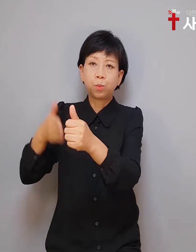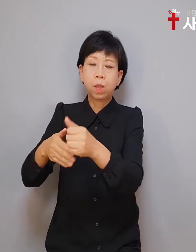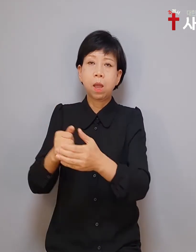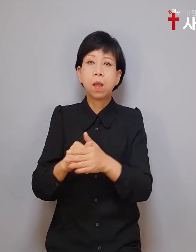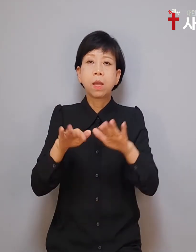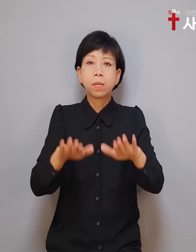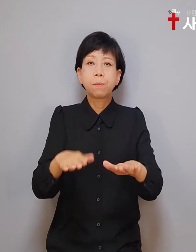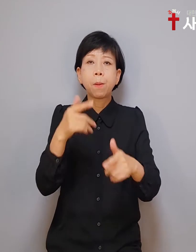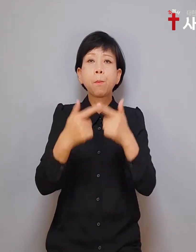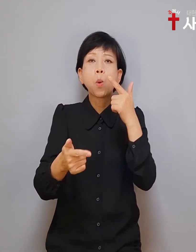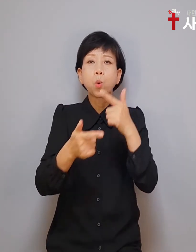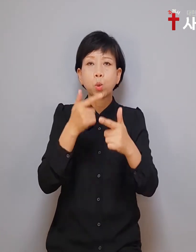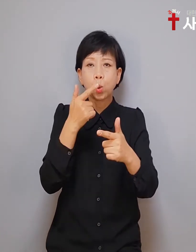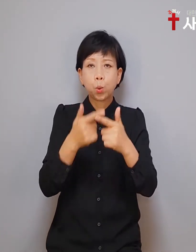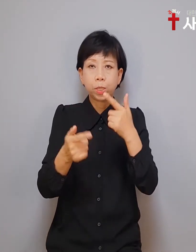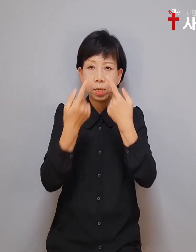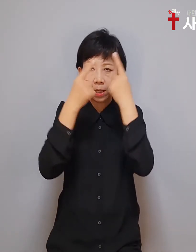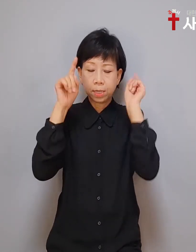있습니다.